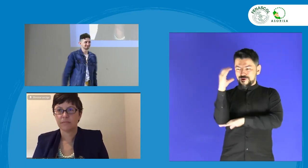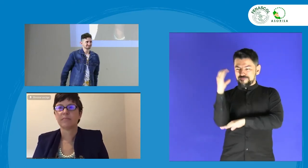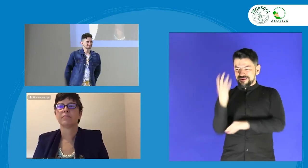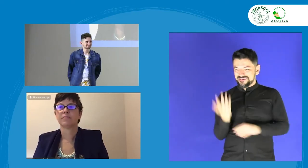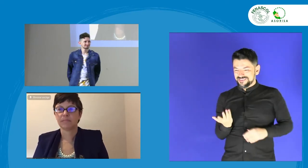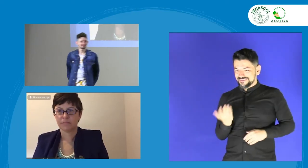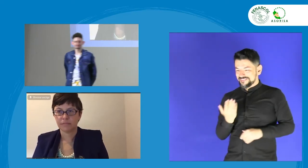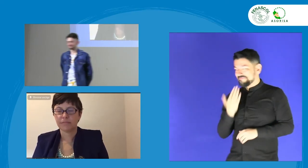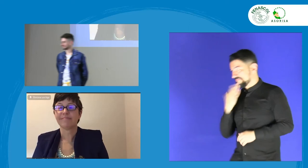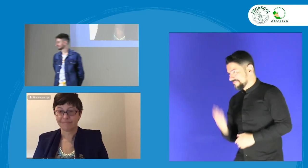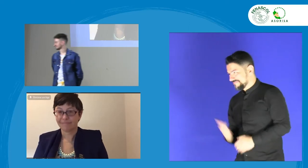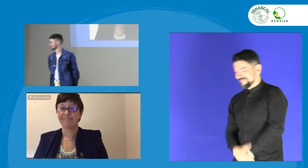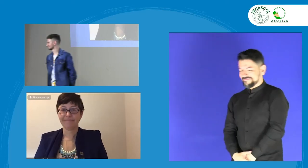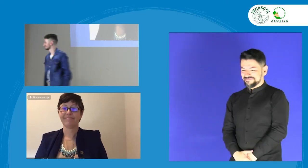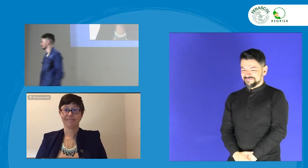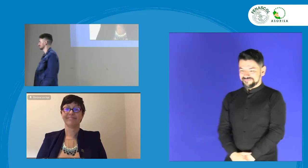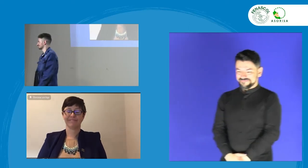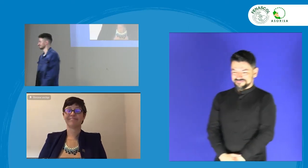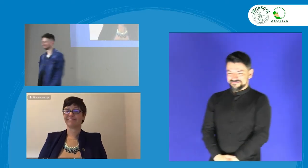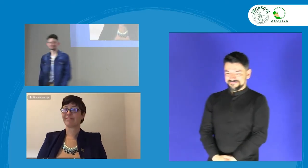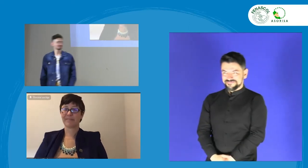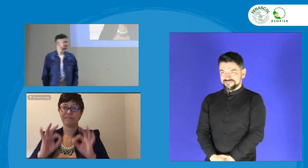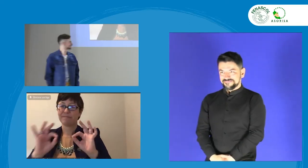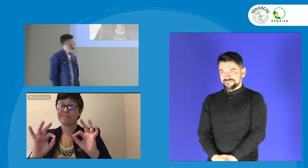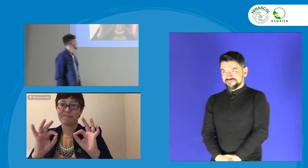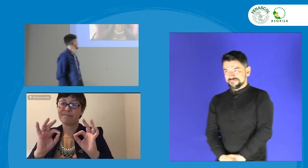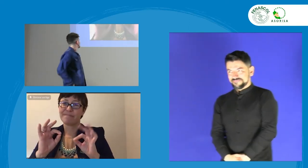pues trabajar para esto?